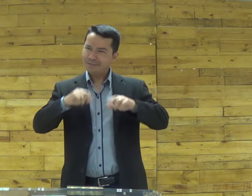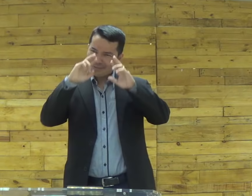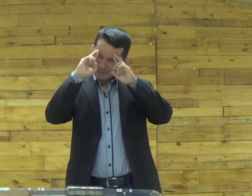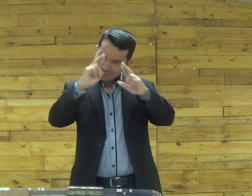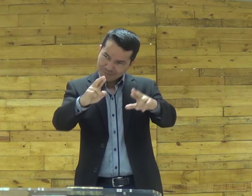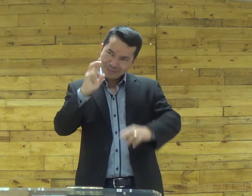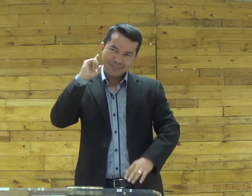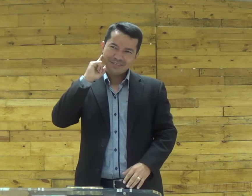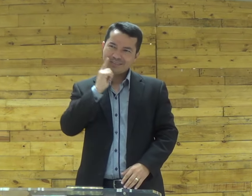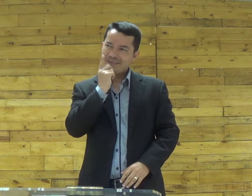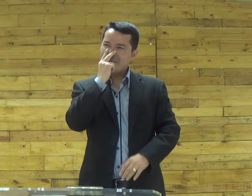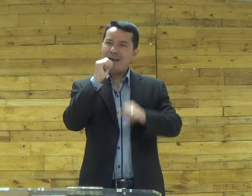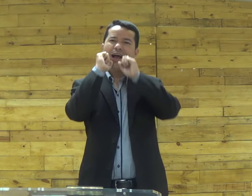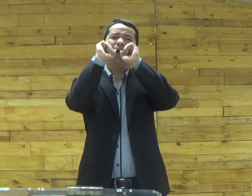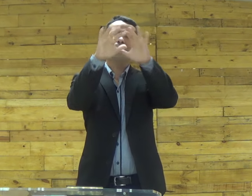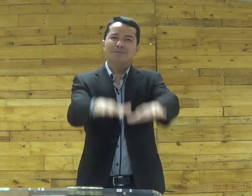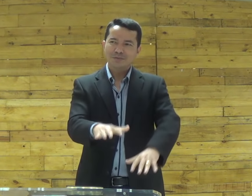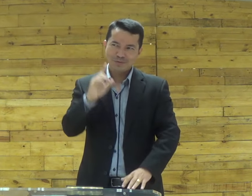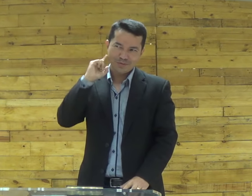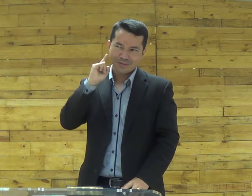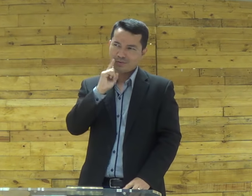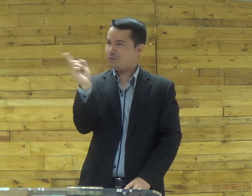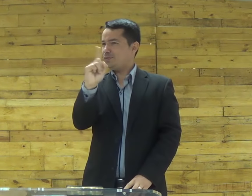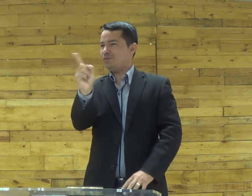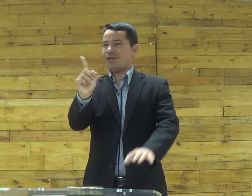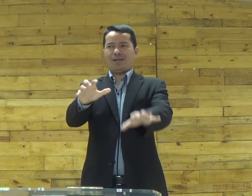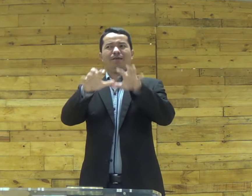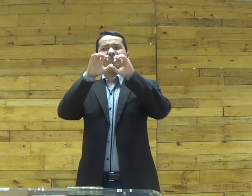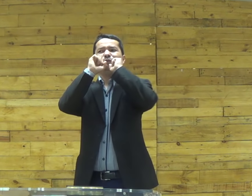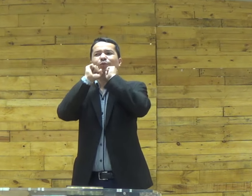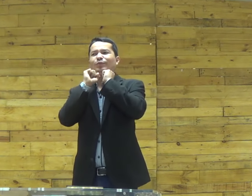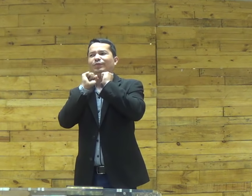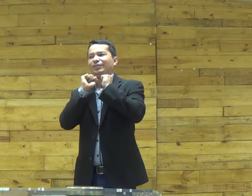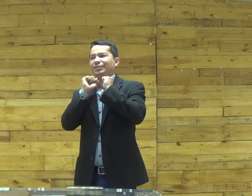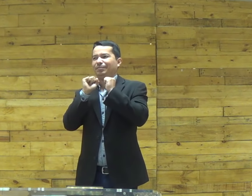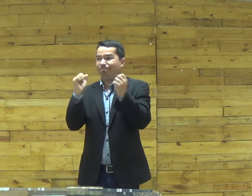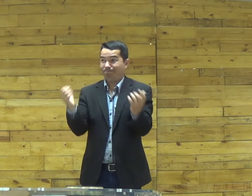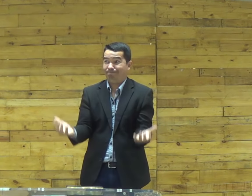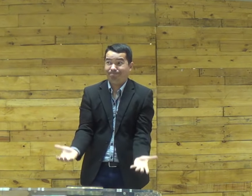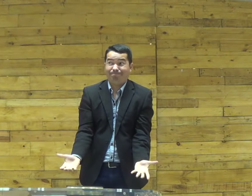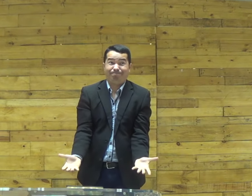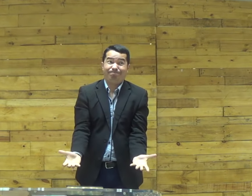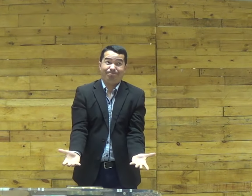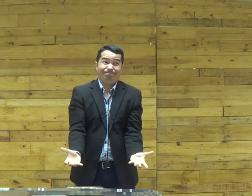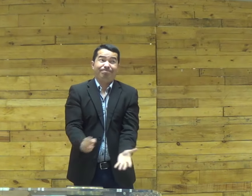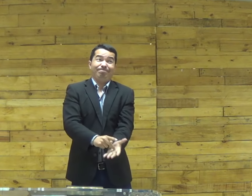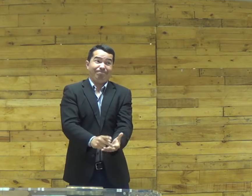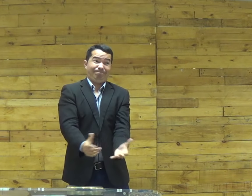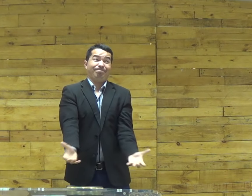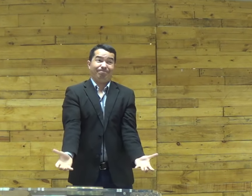Ué, precisa respeitar os surdos. Quando você respeita, você abençoa, né?